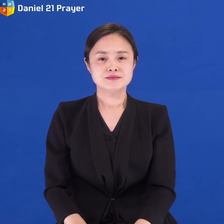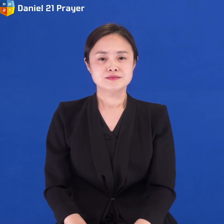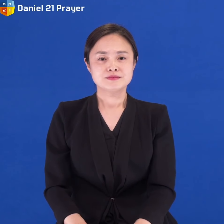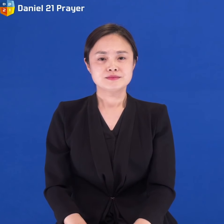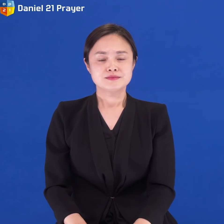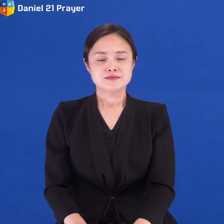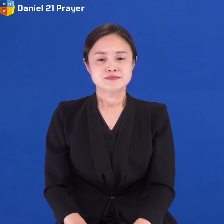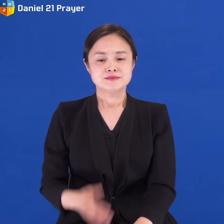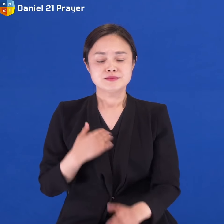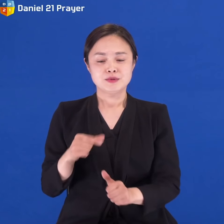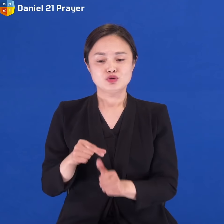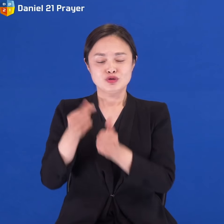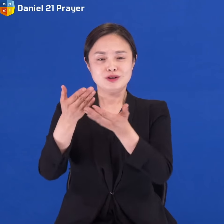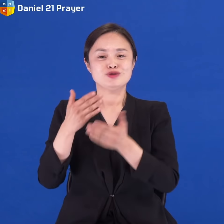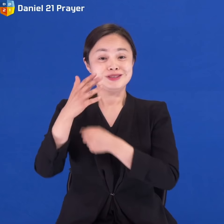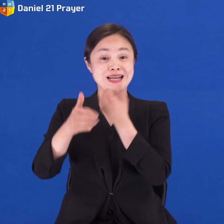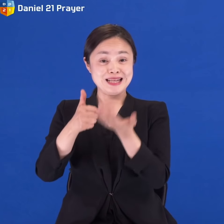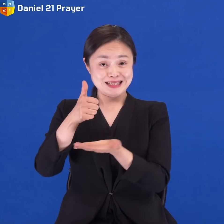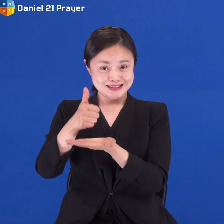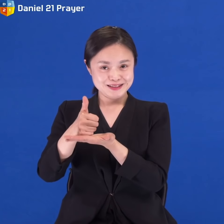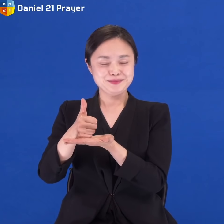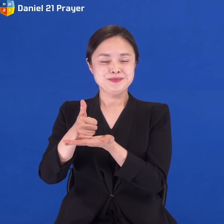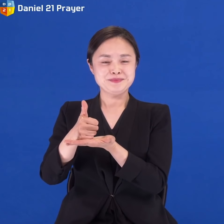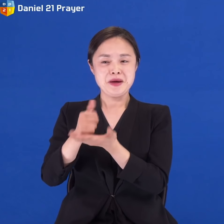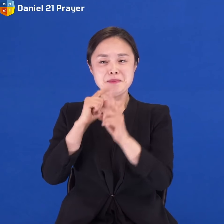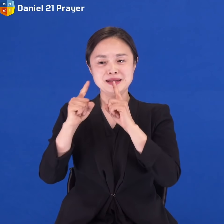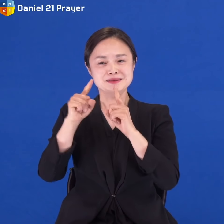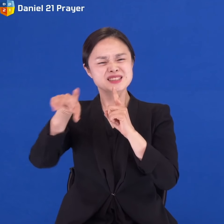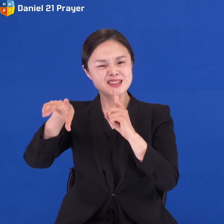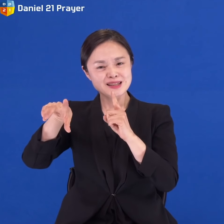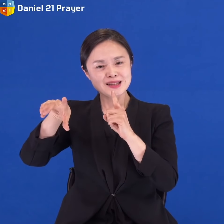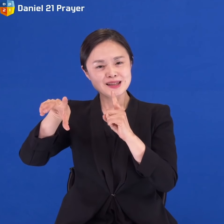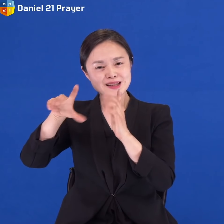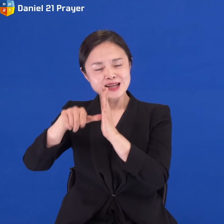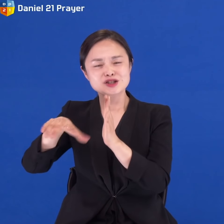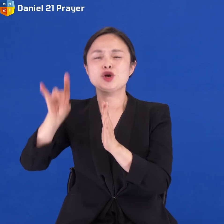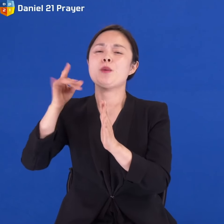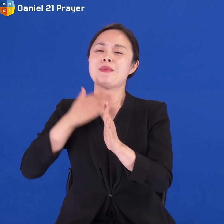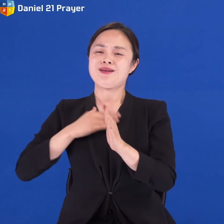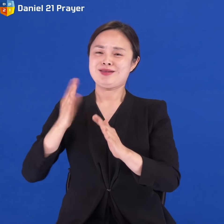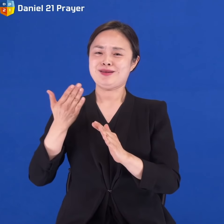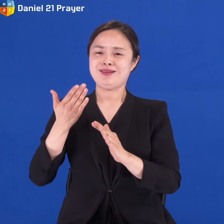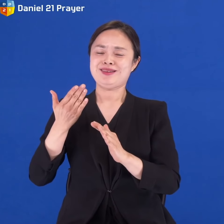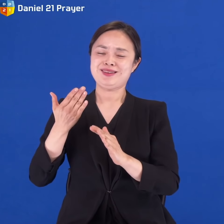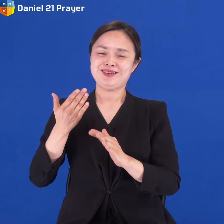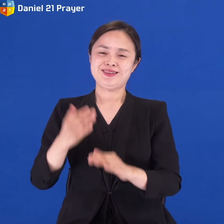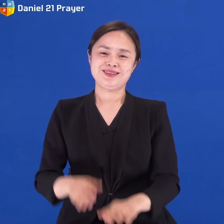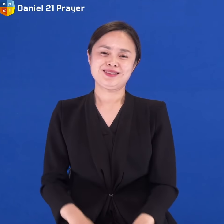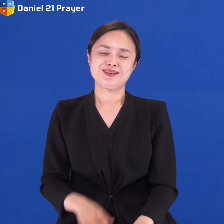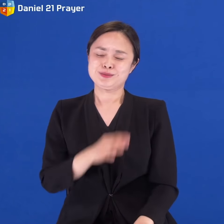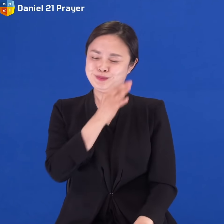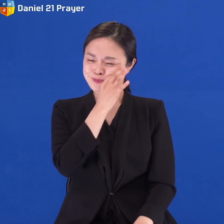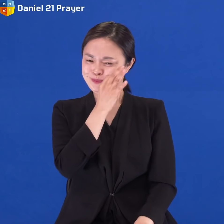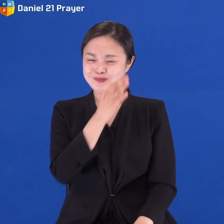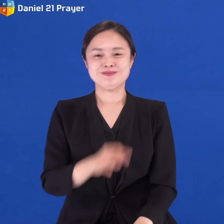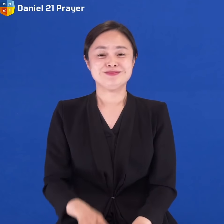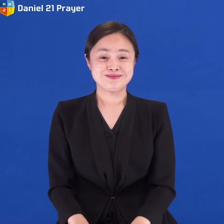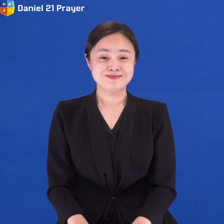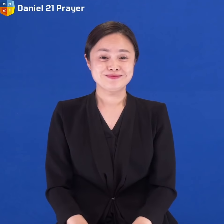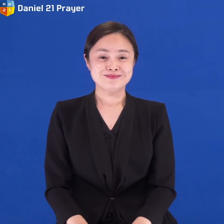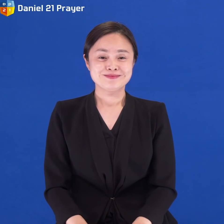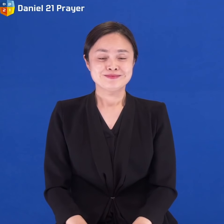저는 교회에 열심히 새벽 예배 오면 저희 불행이 끝이 날 줄 알고